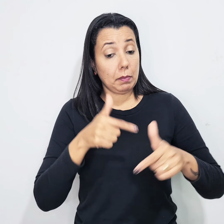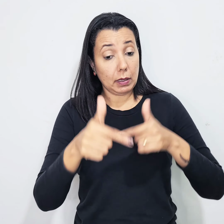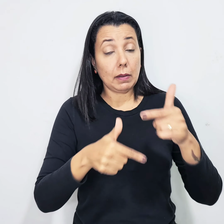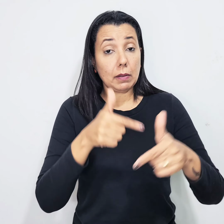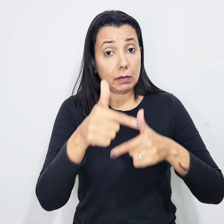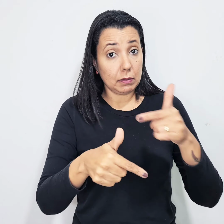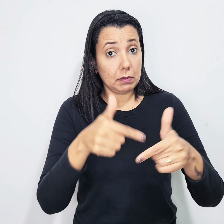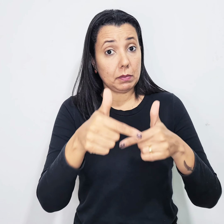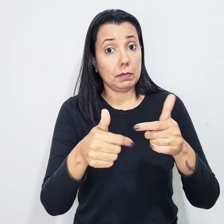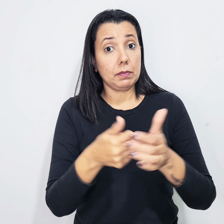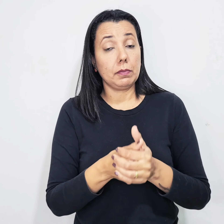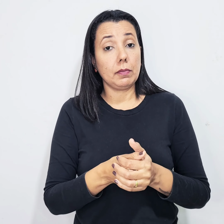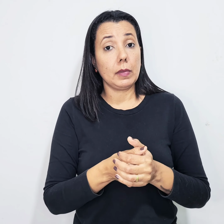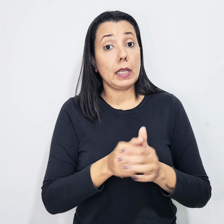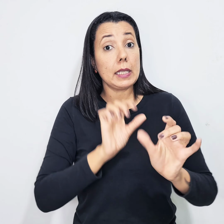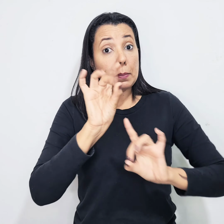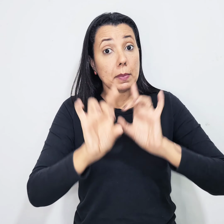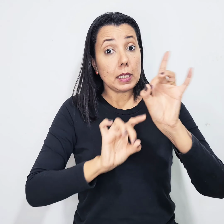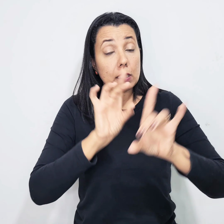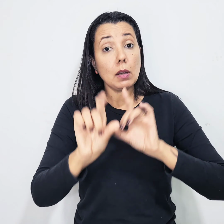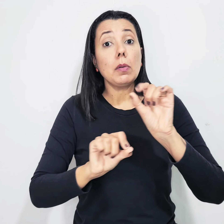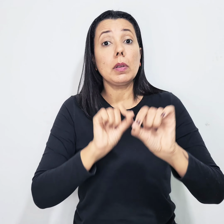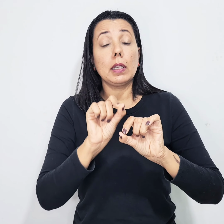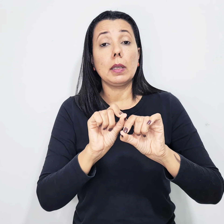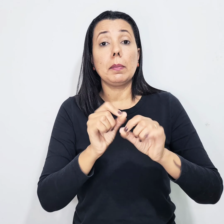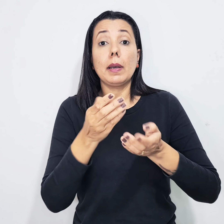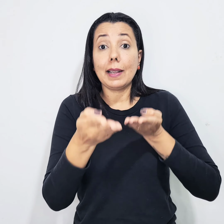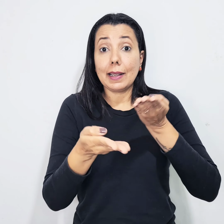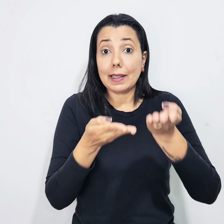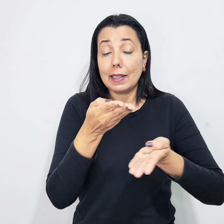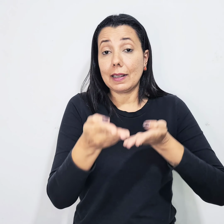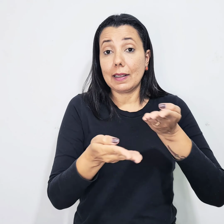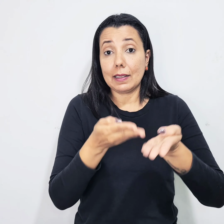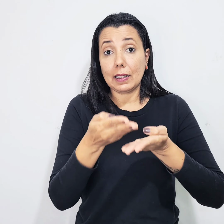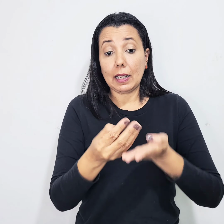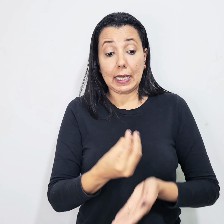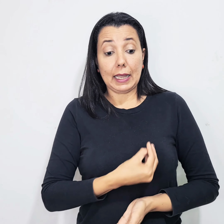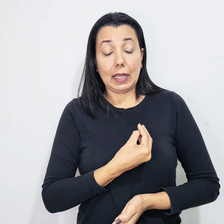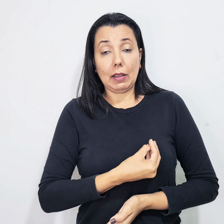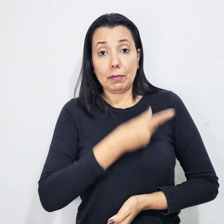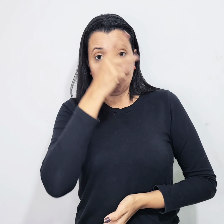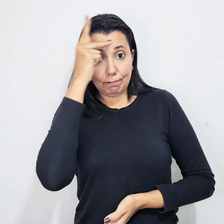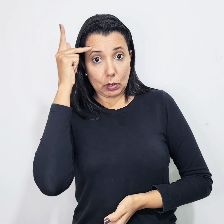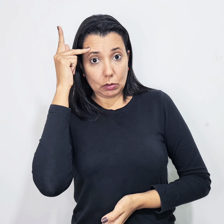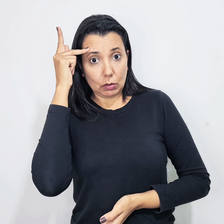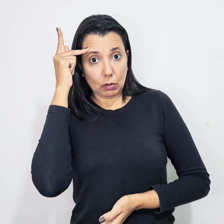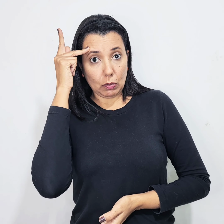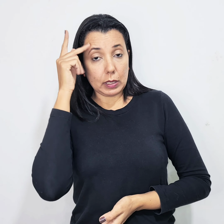trabalho, especialmente para tratar da vida das pessoas, ressalta a